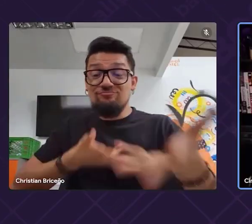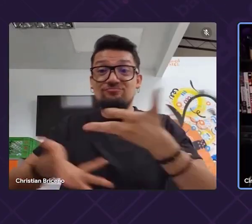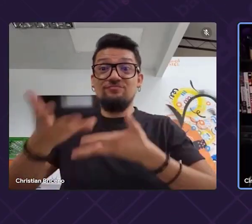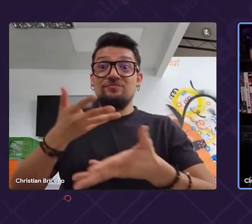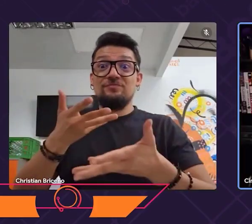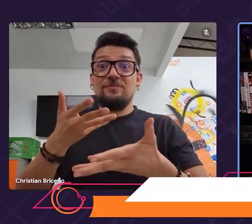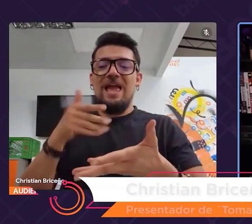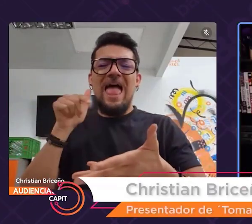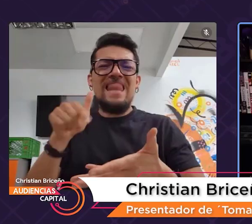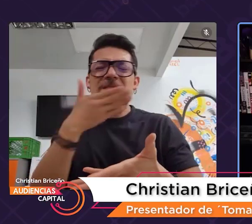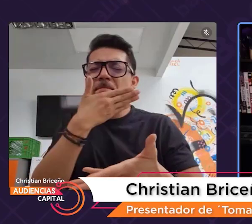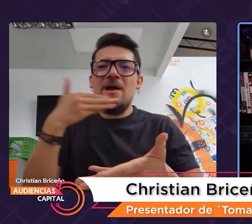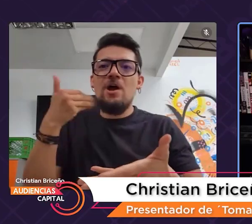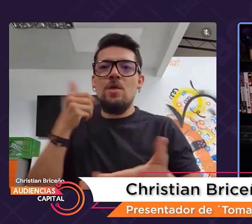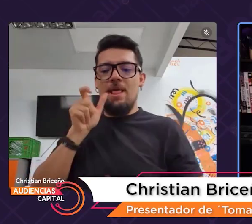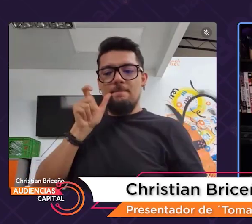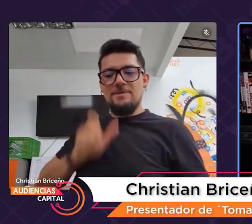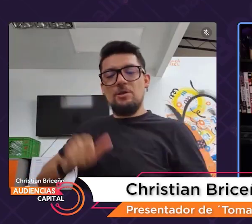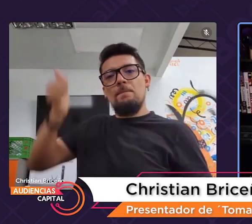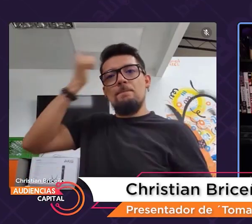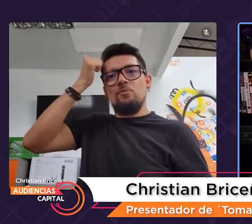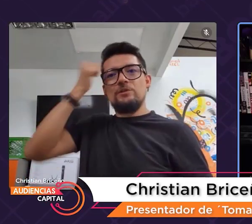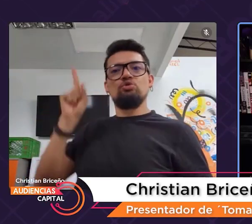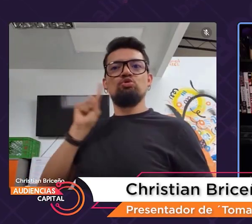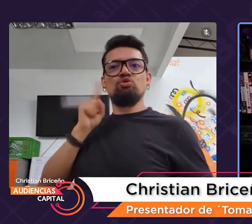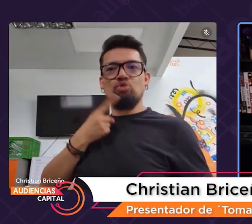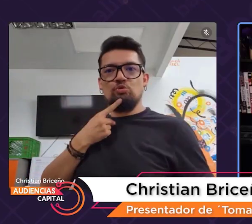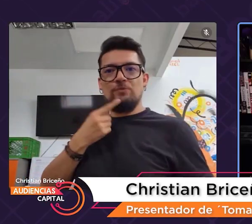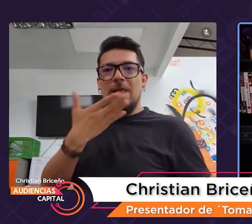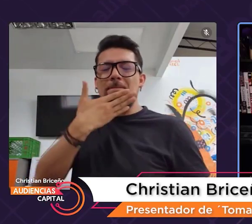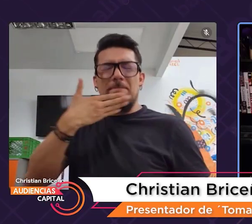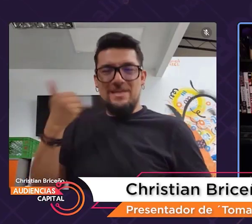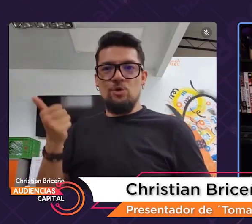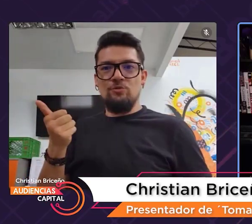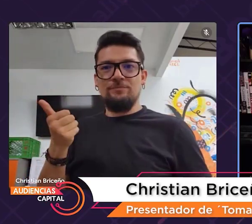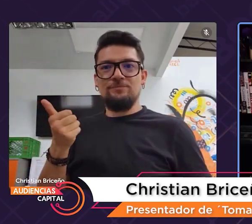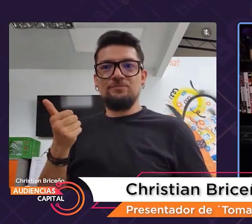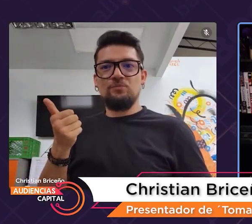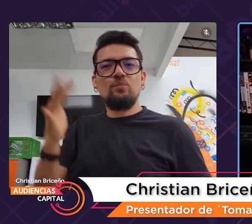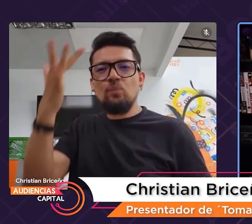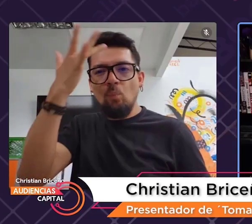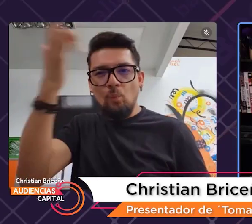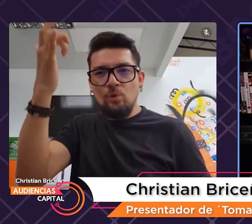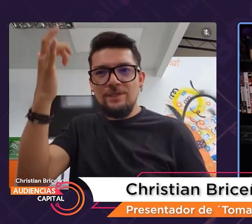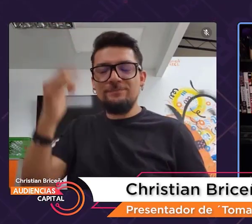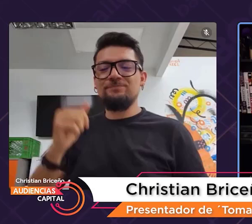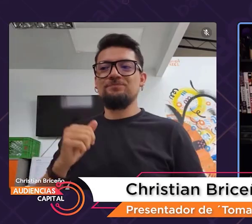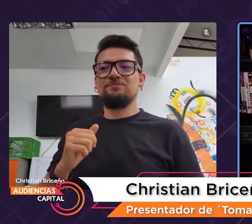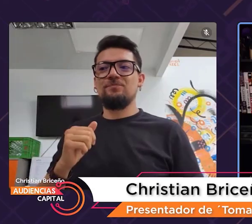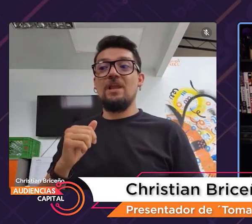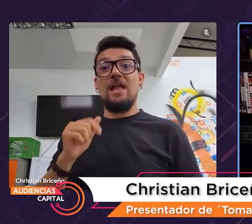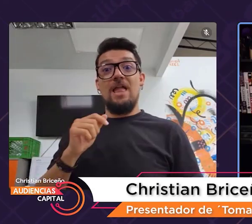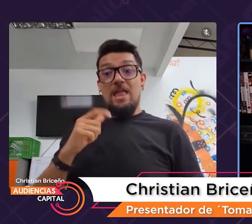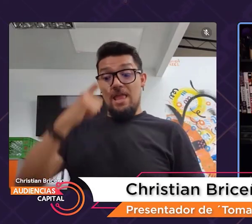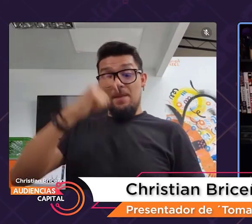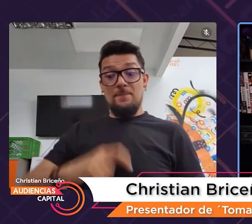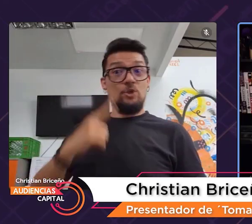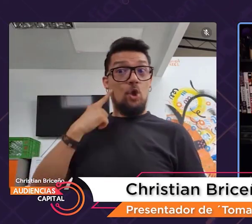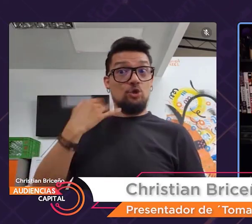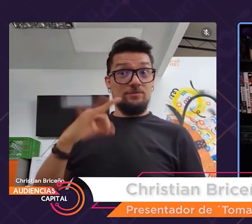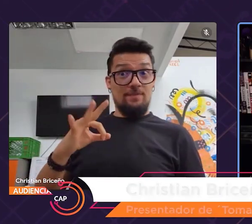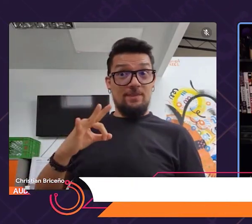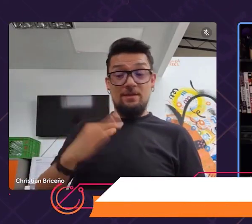pudiera participar en ese tipo de actividades y estuviera acompañado no solamente un niño sordo, sino de